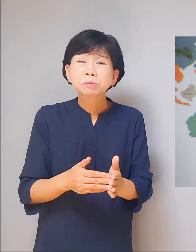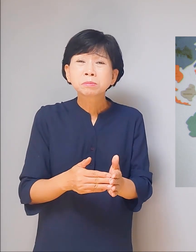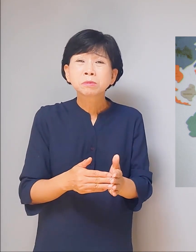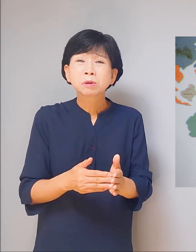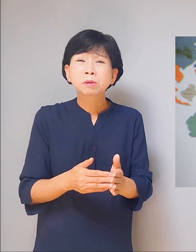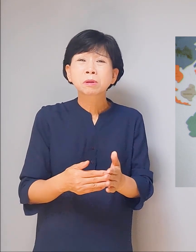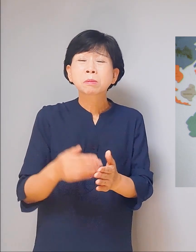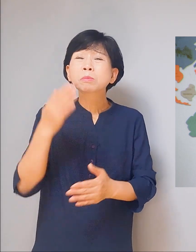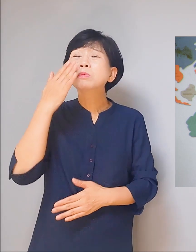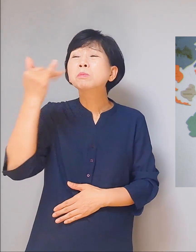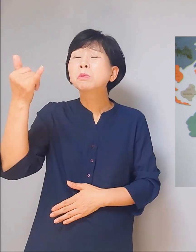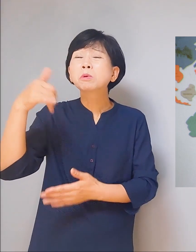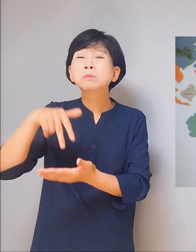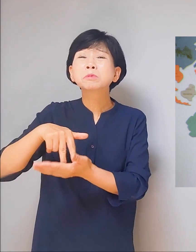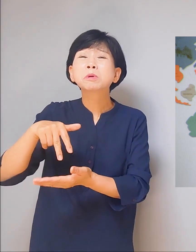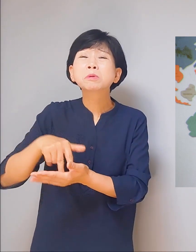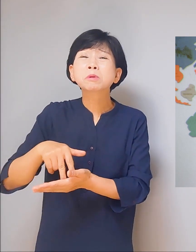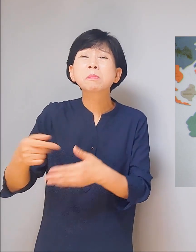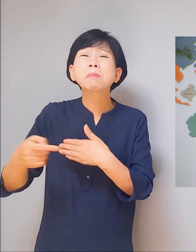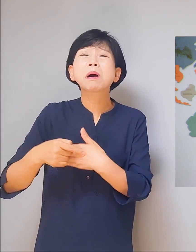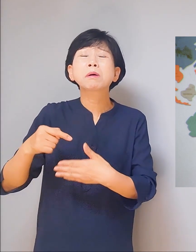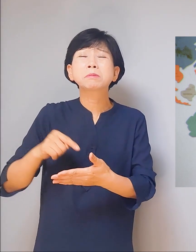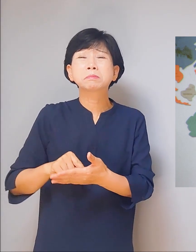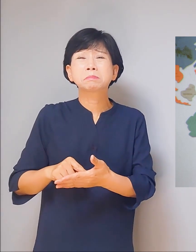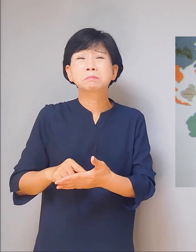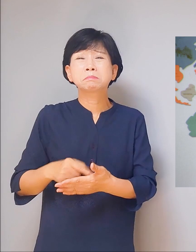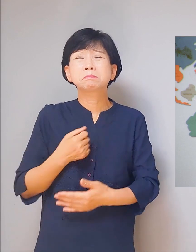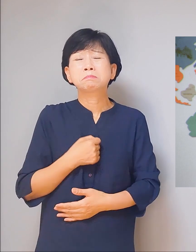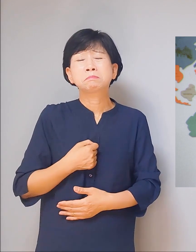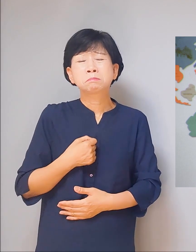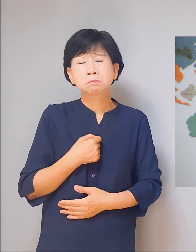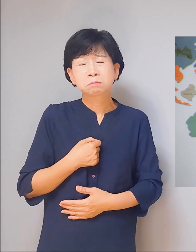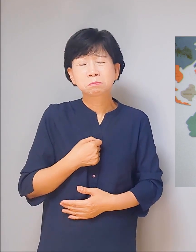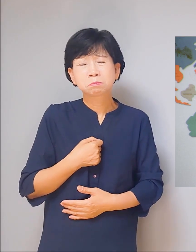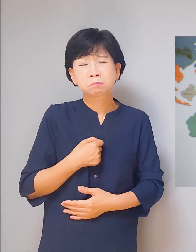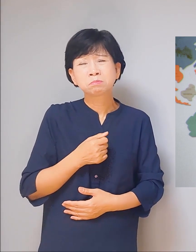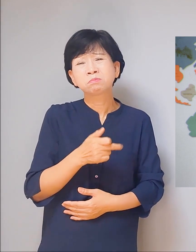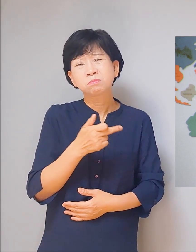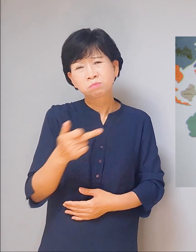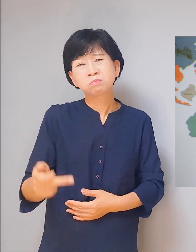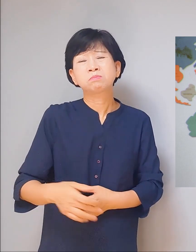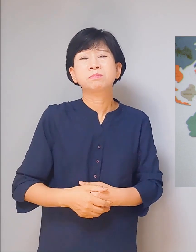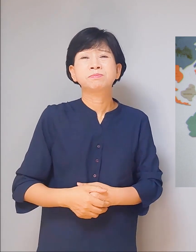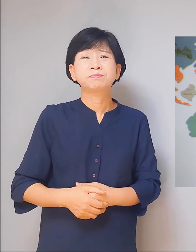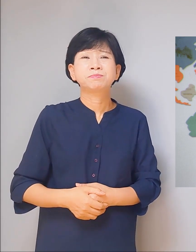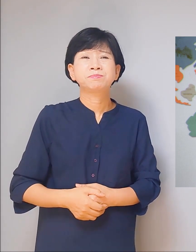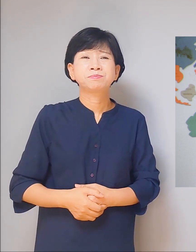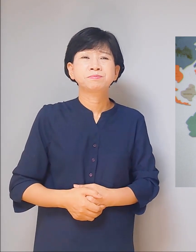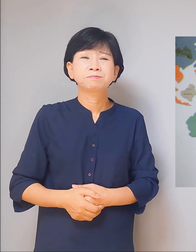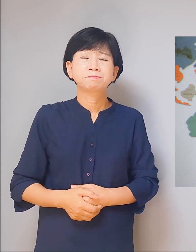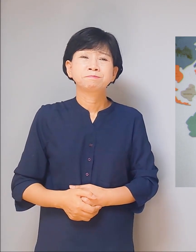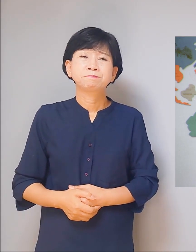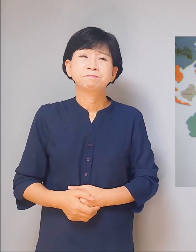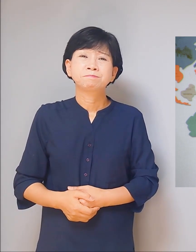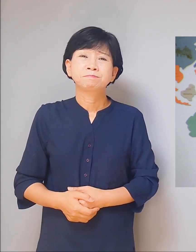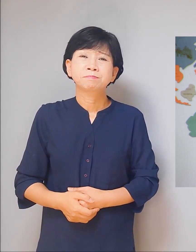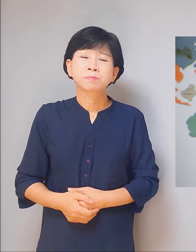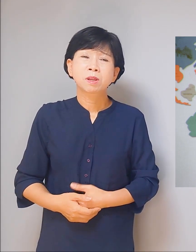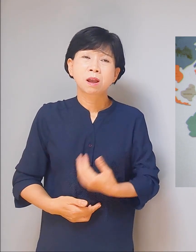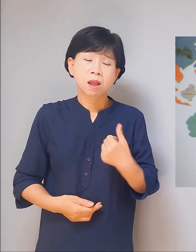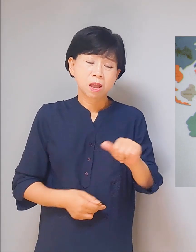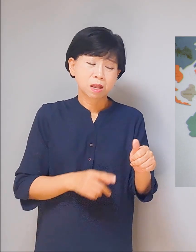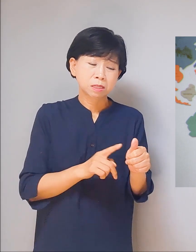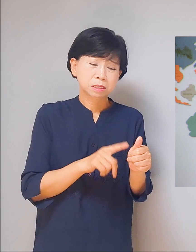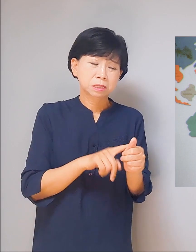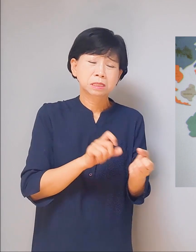때문에 아버지인 다윗 왕이 얼마나 마음이 아팠을까요? 그래도 그 아들 압살롬을